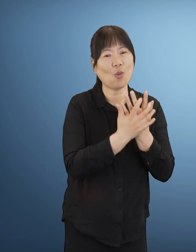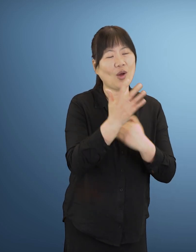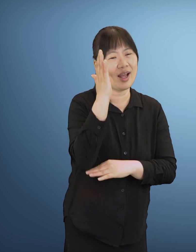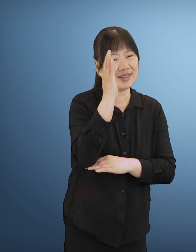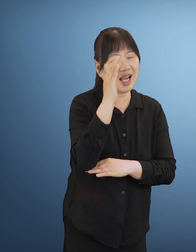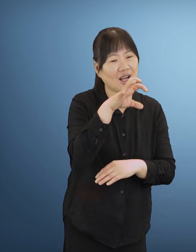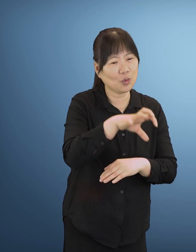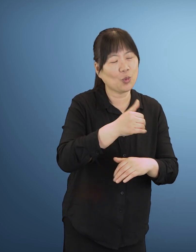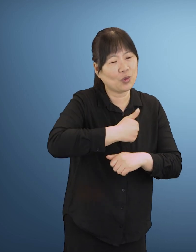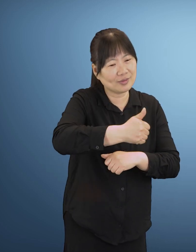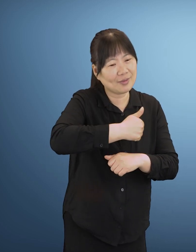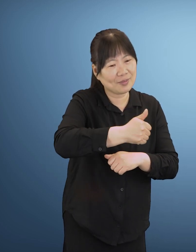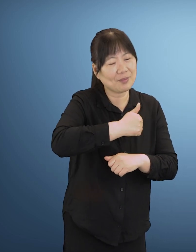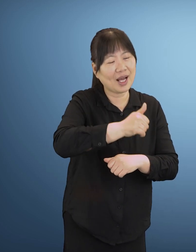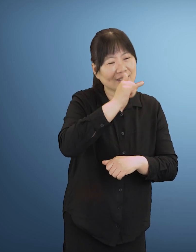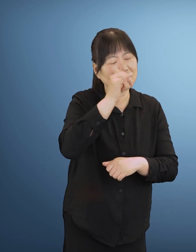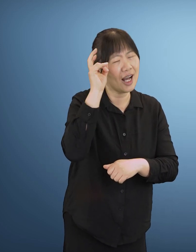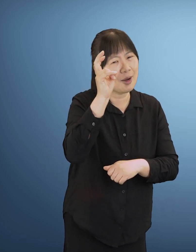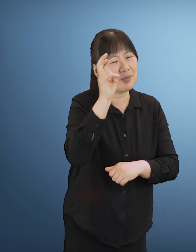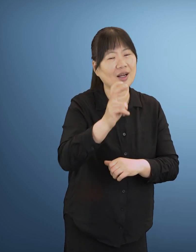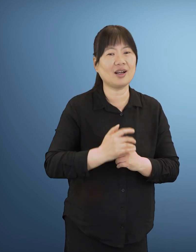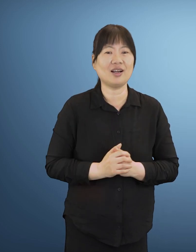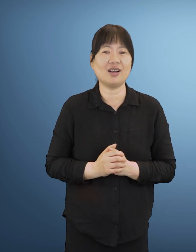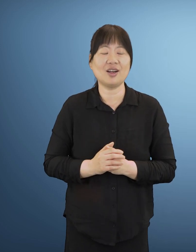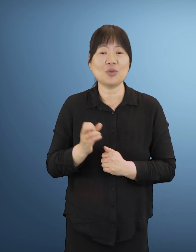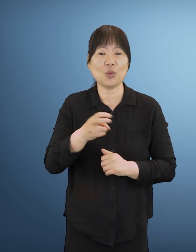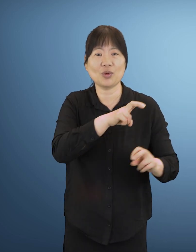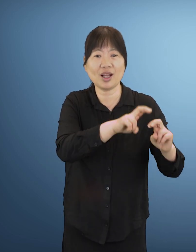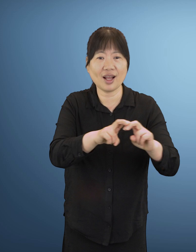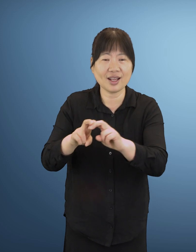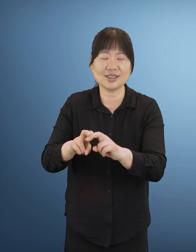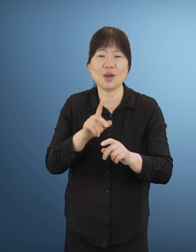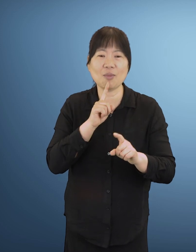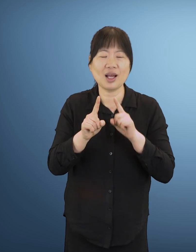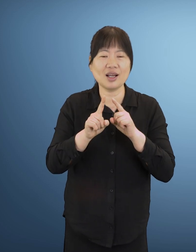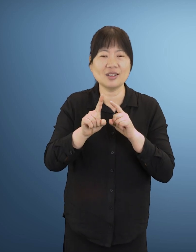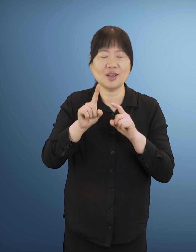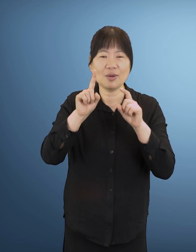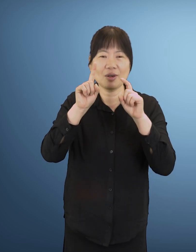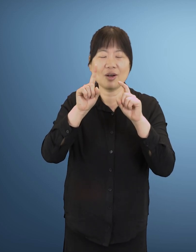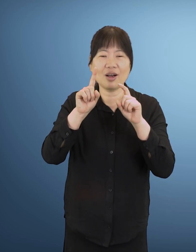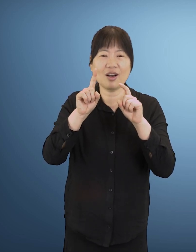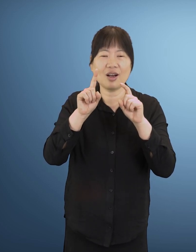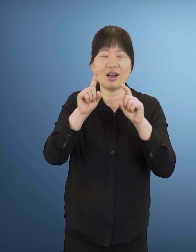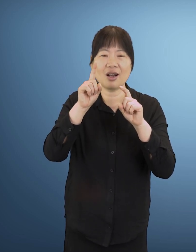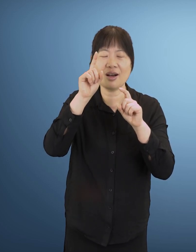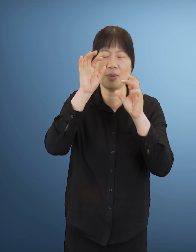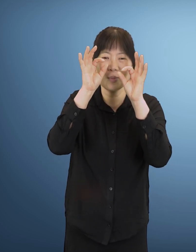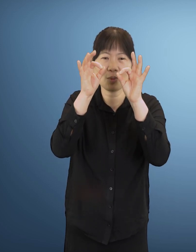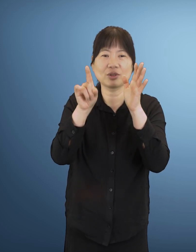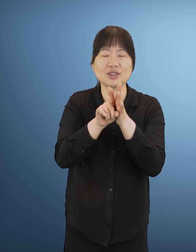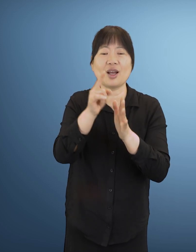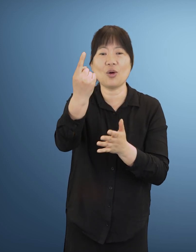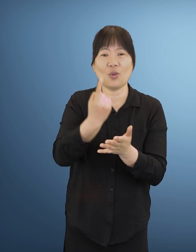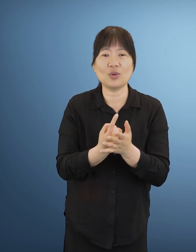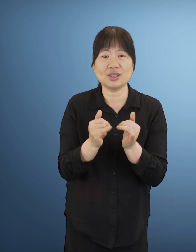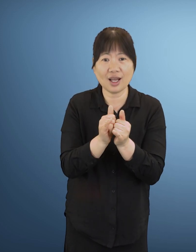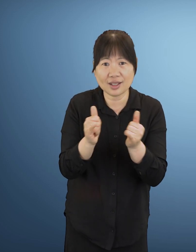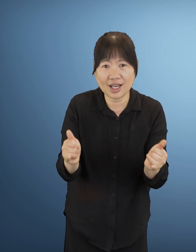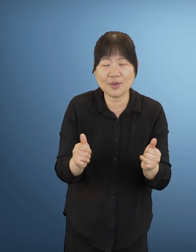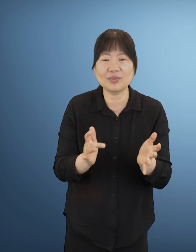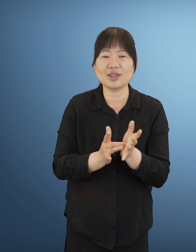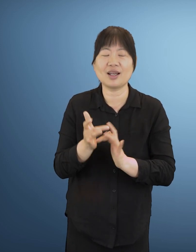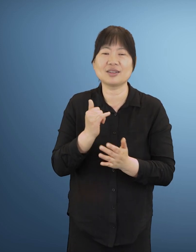겁니다. 게다가 지금 그 회당에 앉아있는 말씀을 들으러 온 사람들은